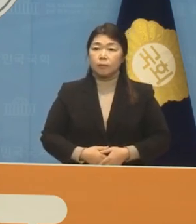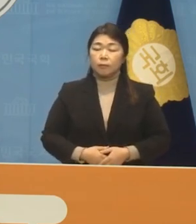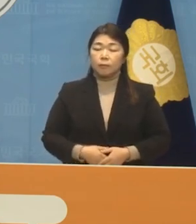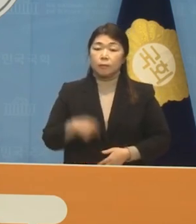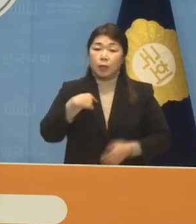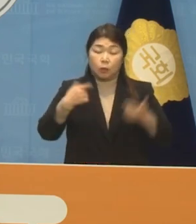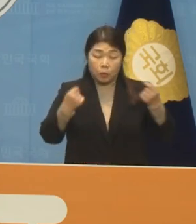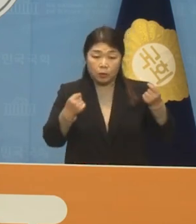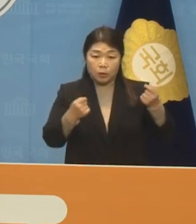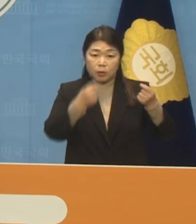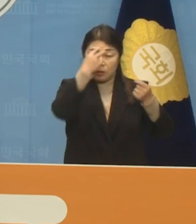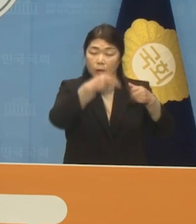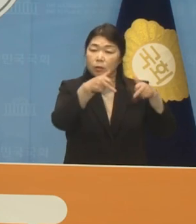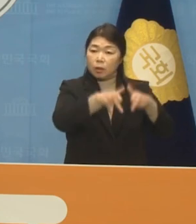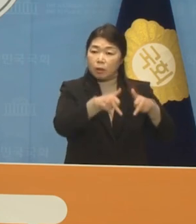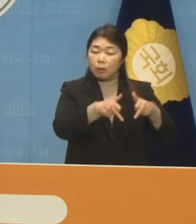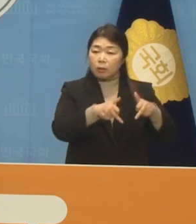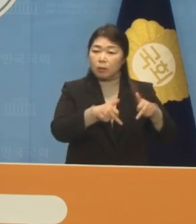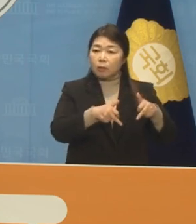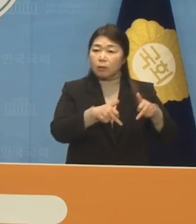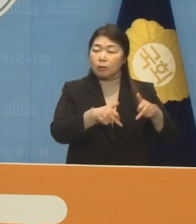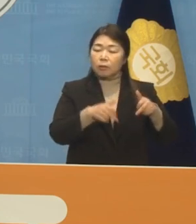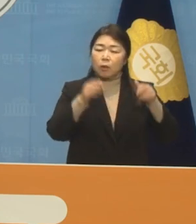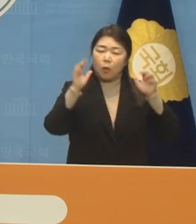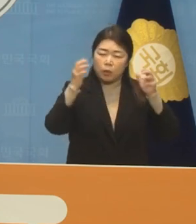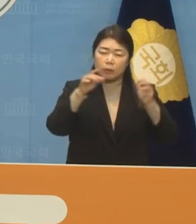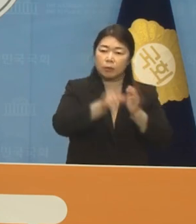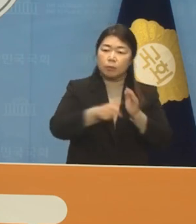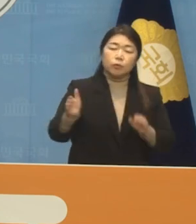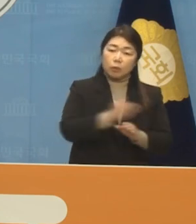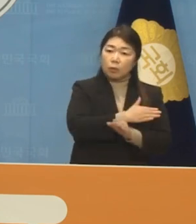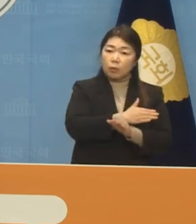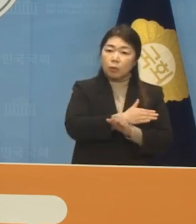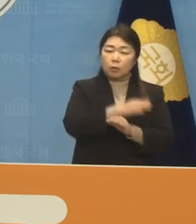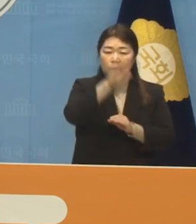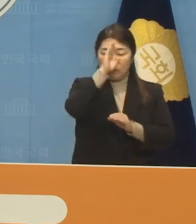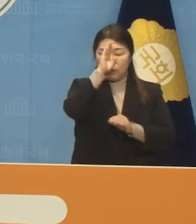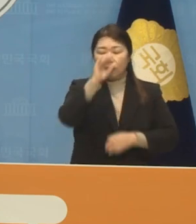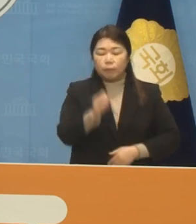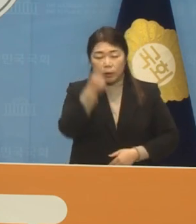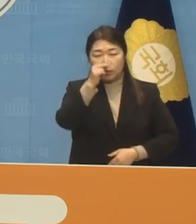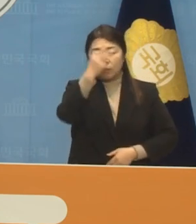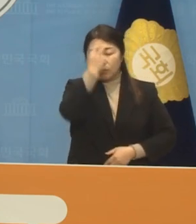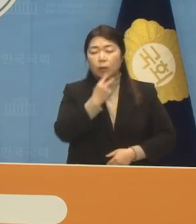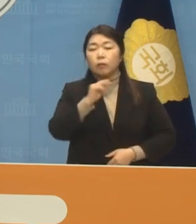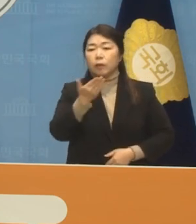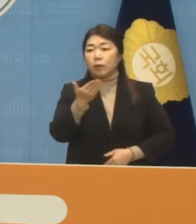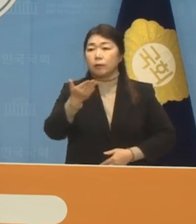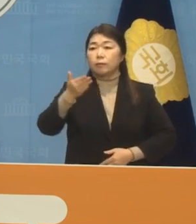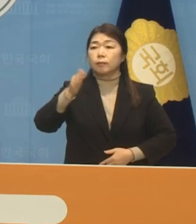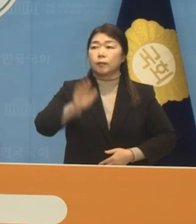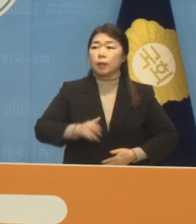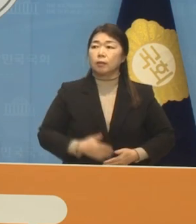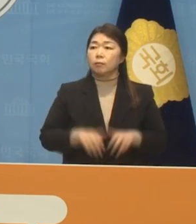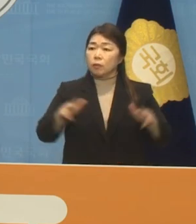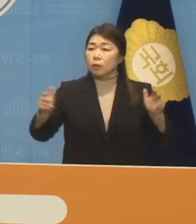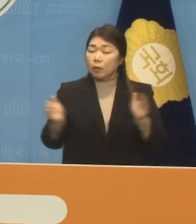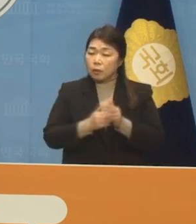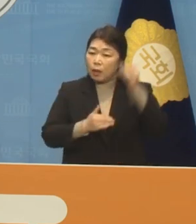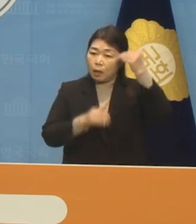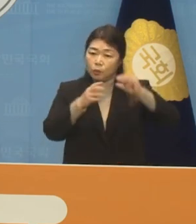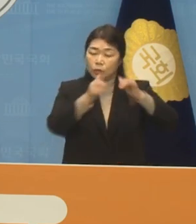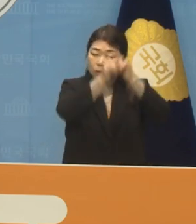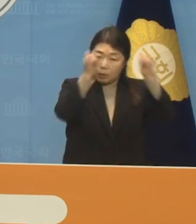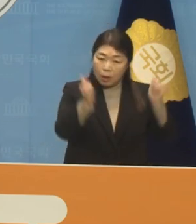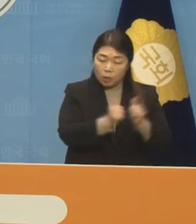저도 시각장애를 어릴 때부터 질병에 의한 시각장애를 가졌었는데요. 지금까지 대한민국